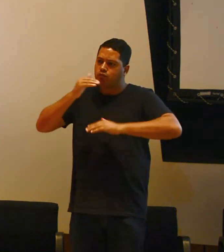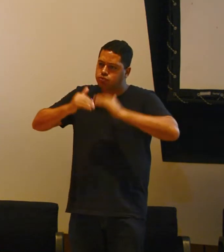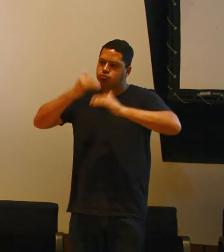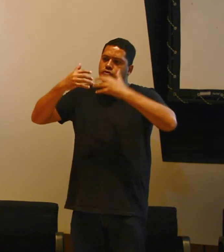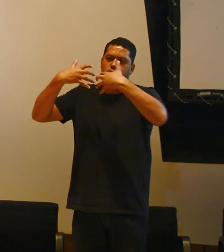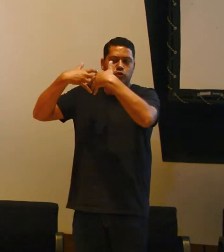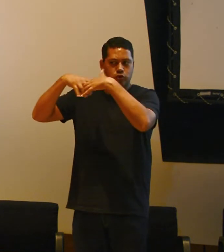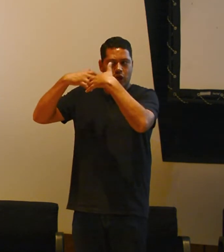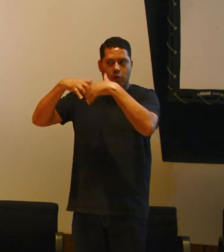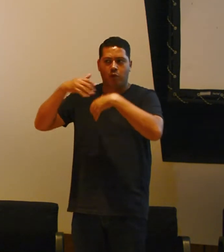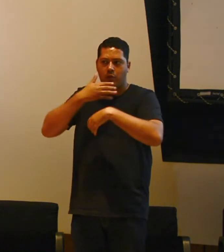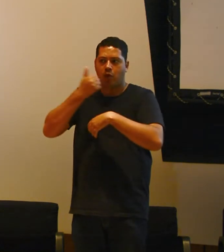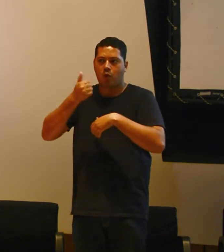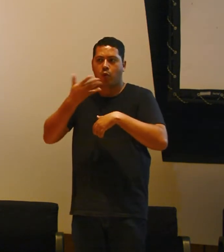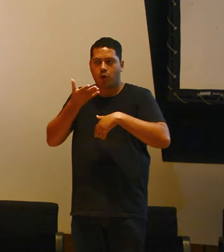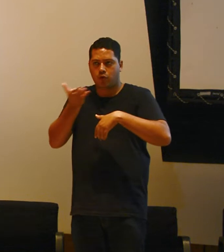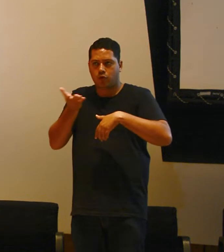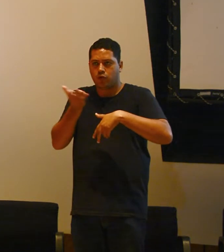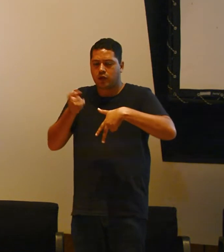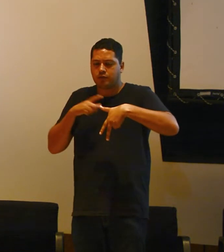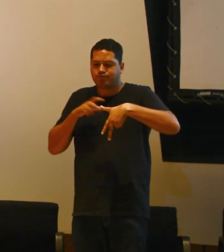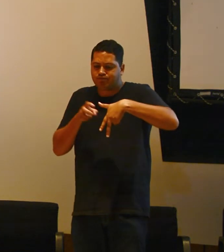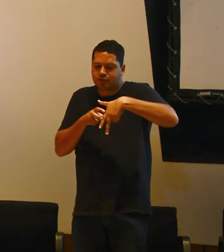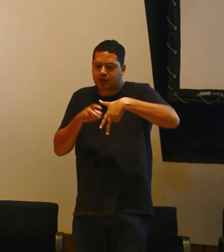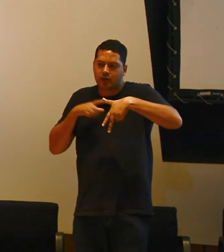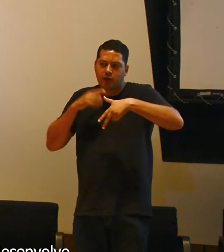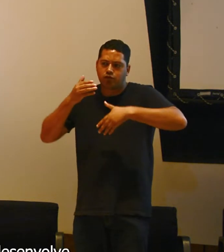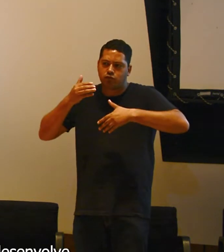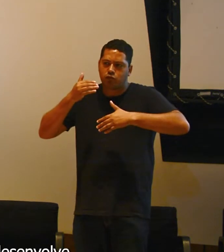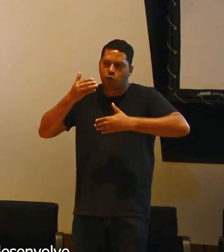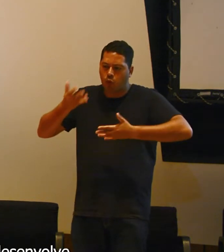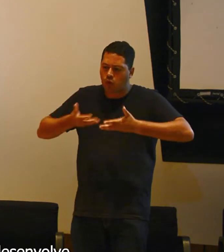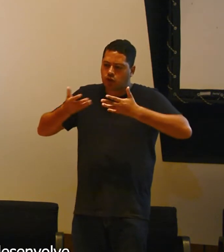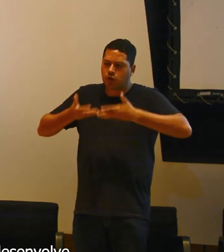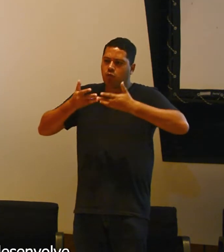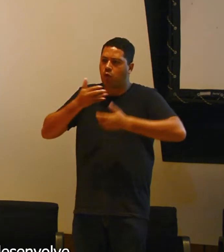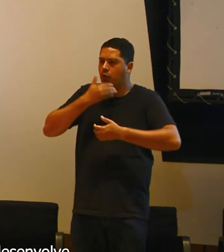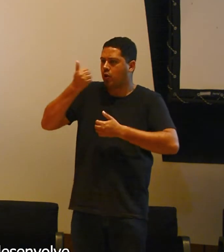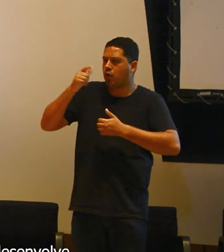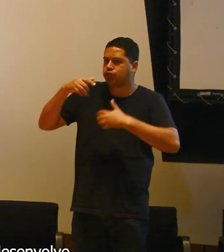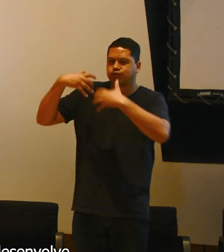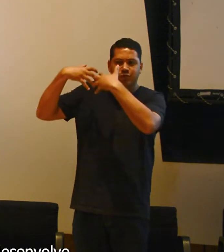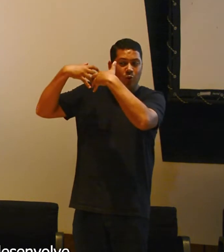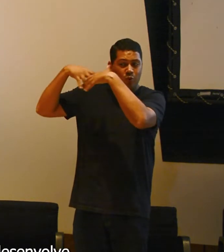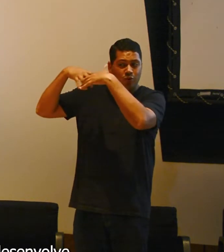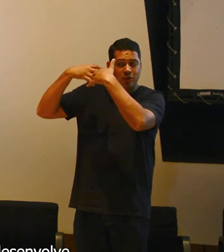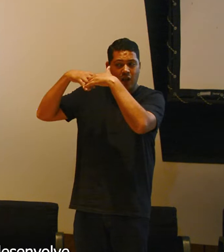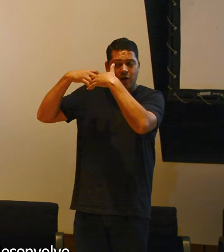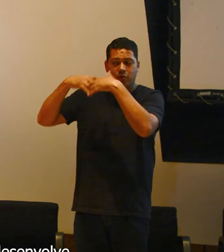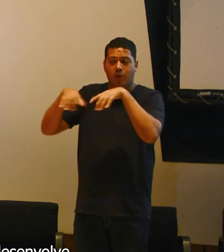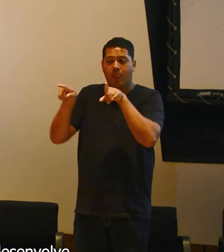adequado. Quando o paciente ele tem um estímulo auditivo inadequado, o cérebro ele também